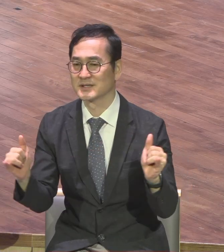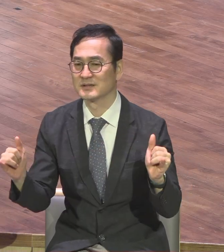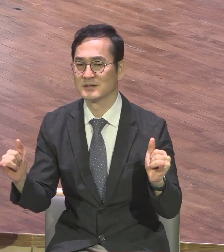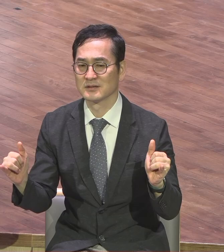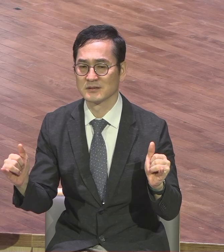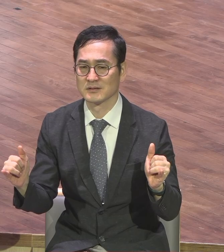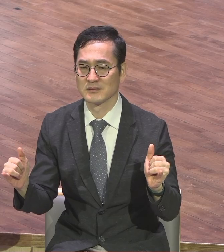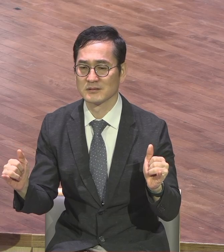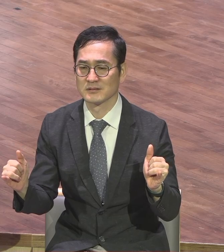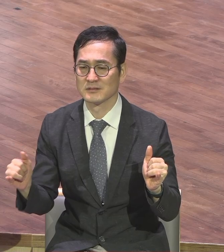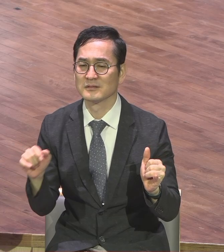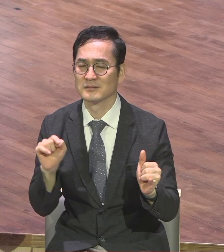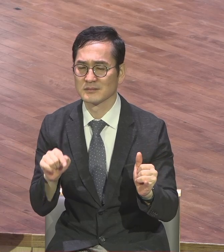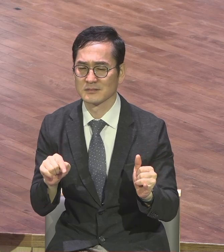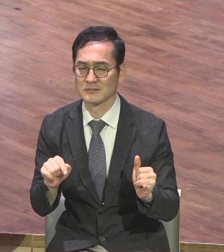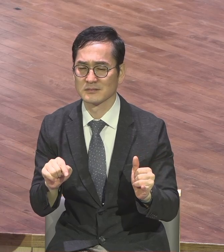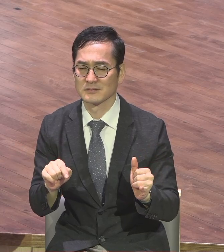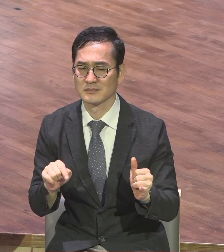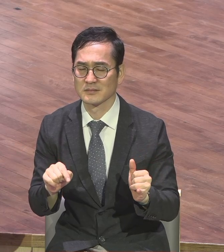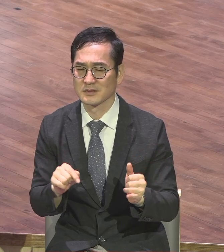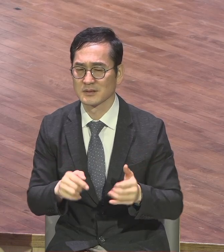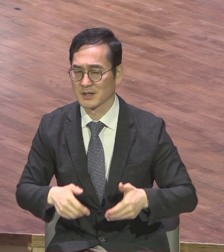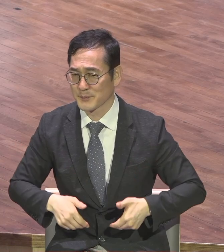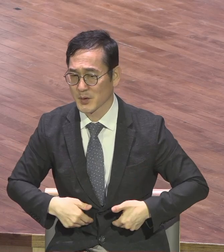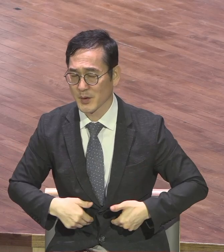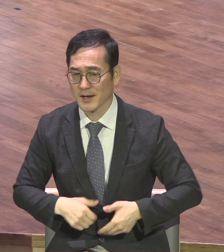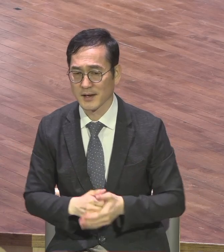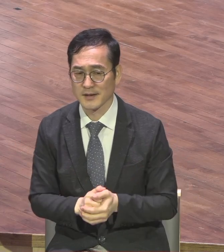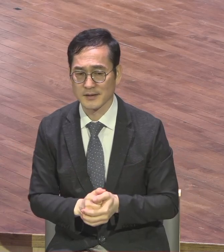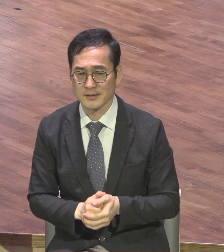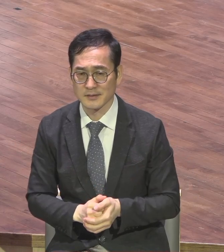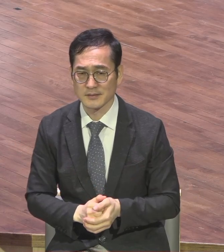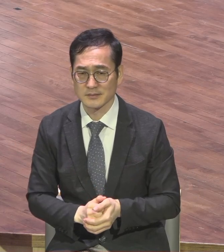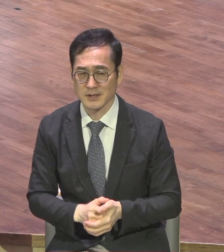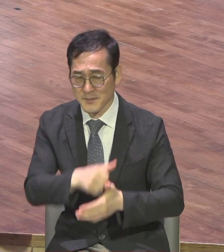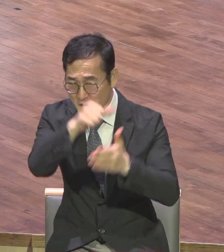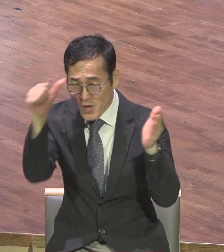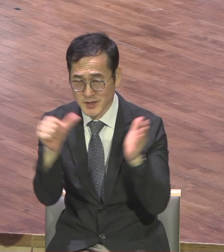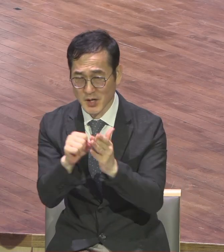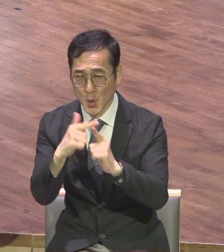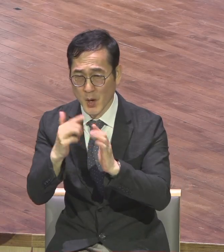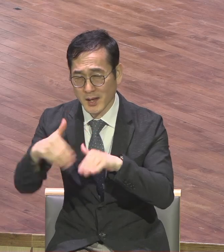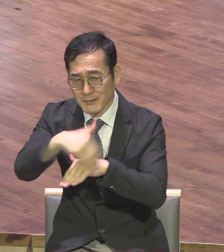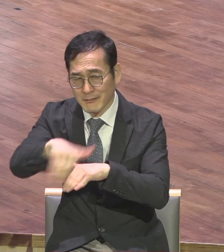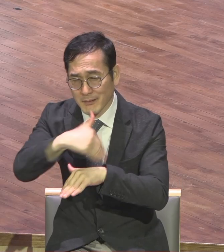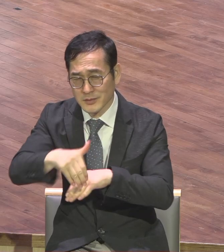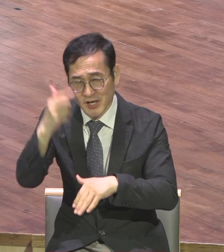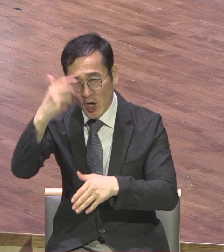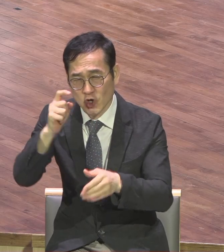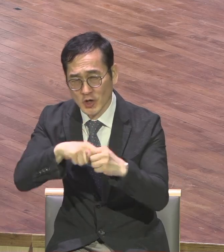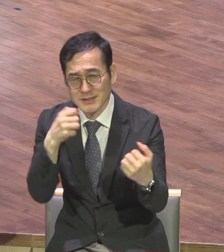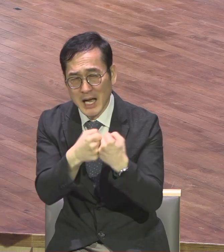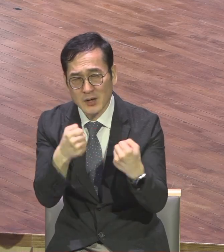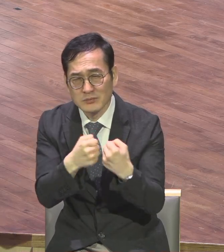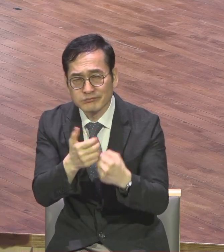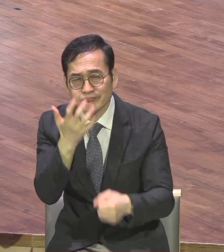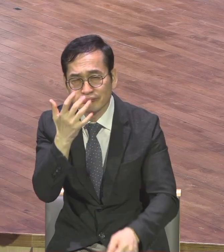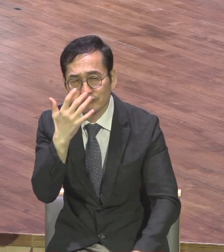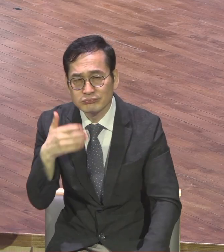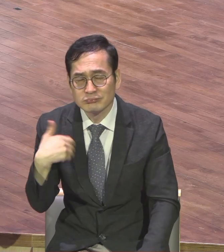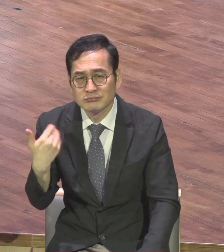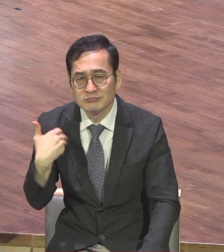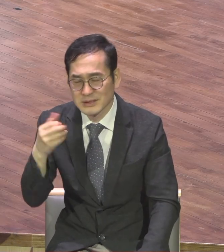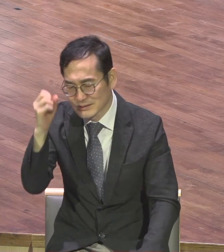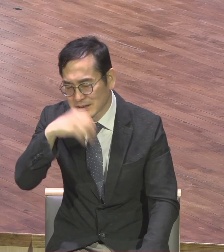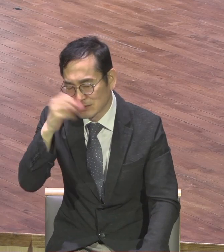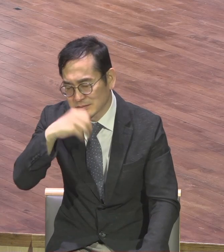싸워봤어요. 영적 싸움이 뭔지 아십니까? 평생 교회 다니도 영적 싸움을 싸운 적이 없어. 그냥 내 기분 내